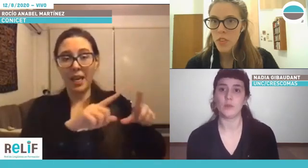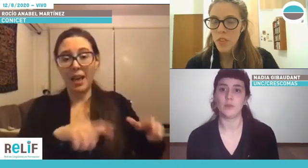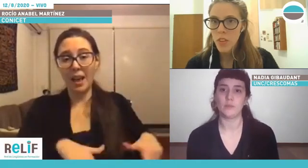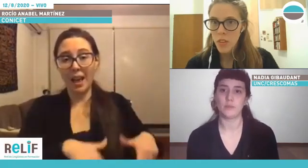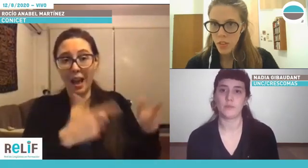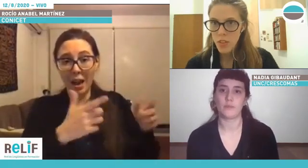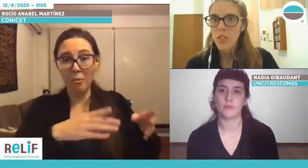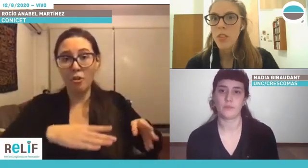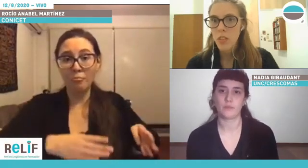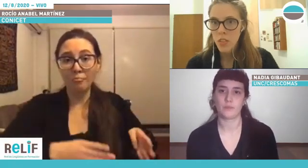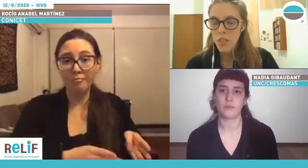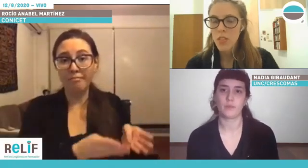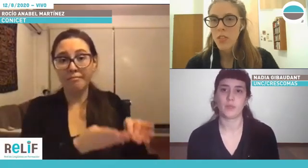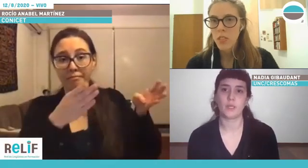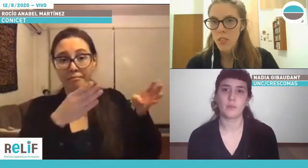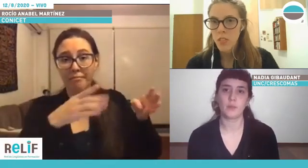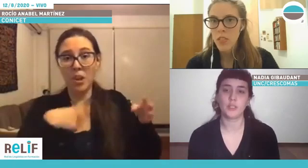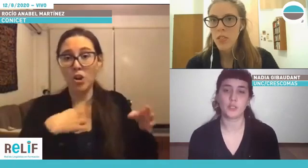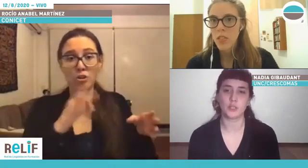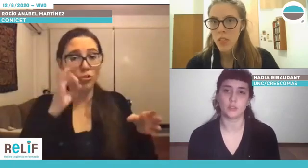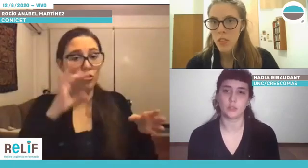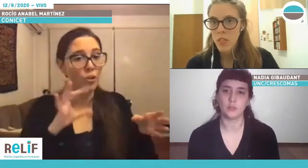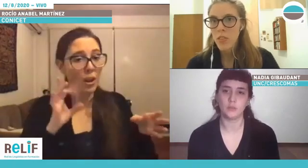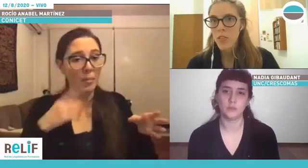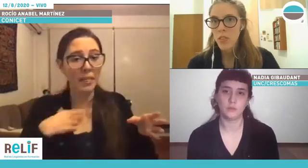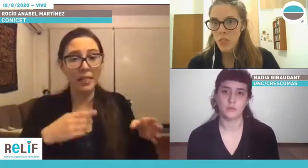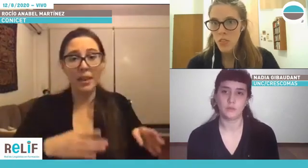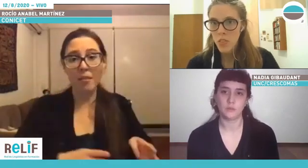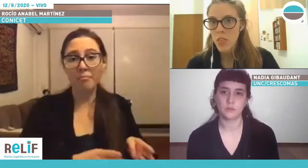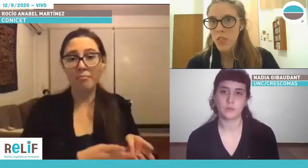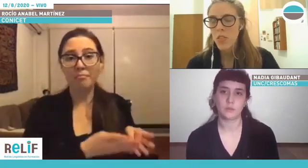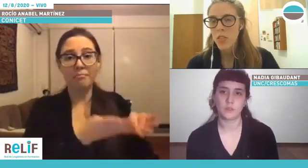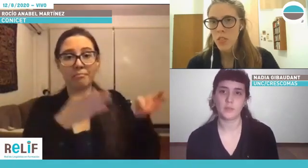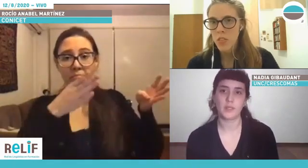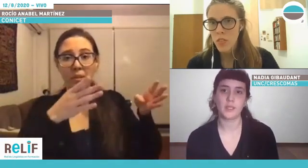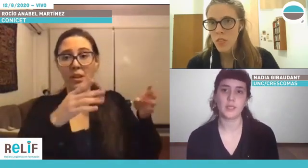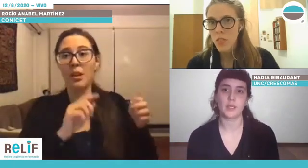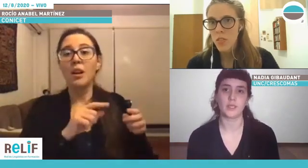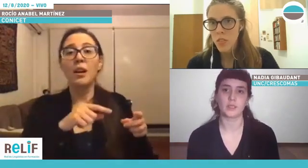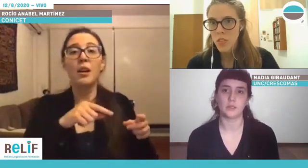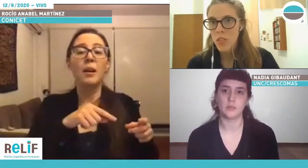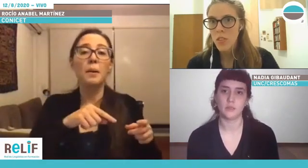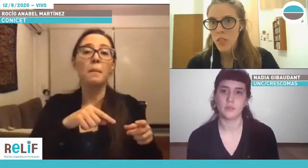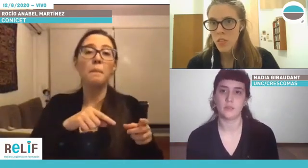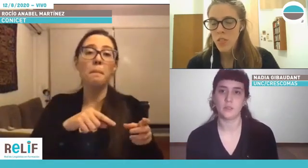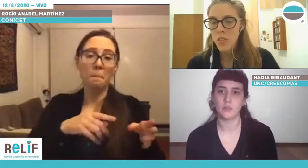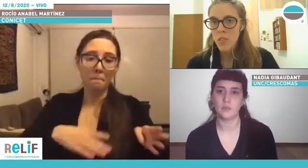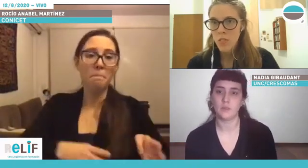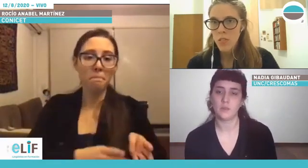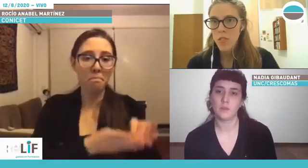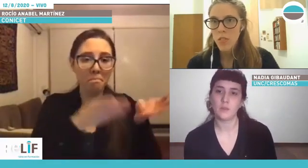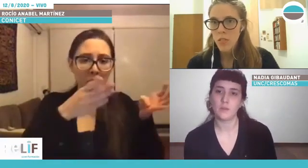del árbol, por ejemplo el tronco, solamente eso.